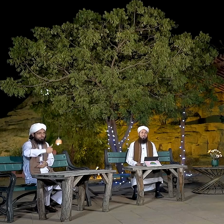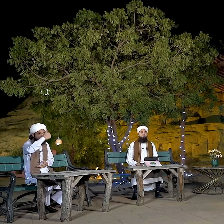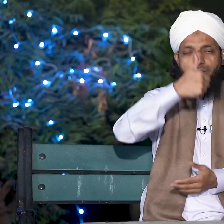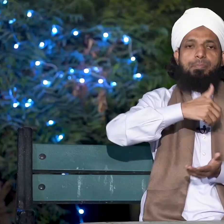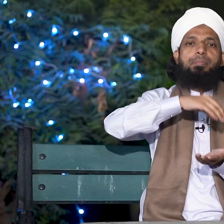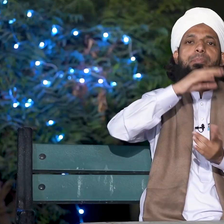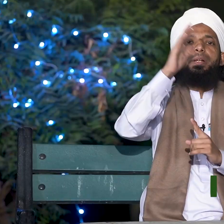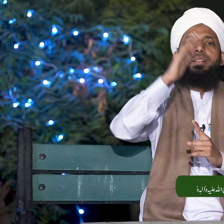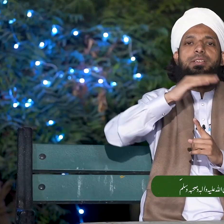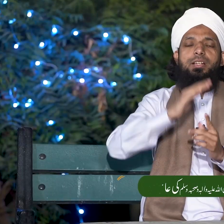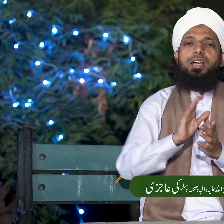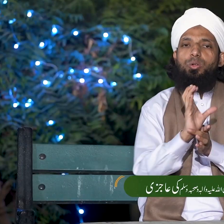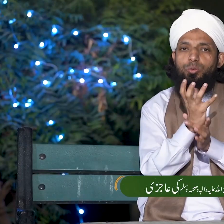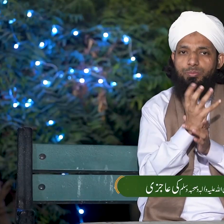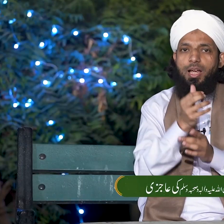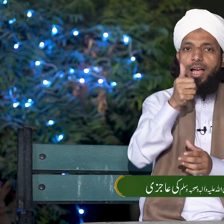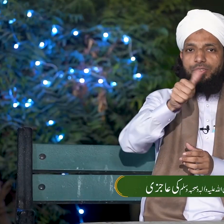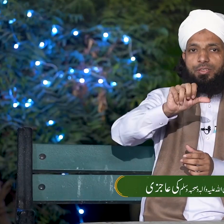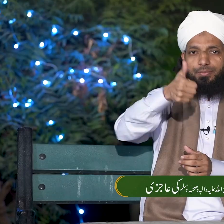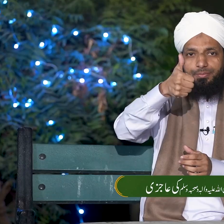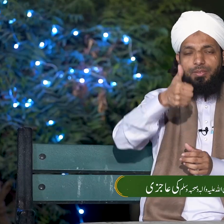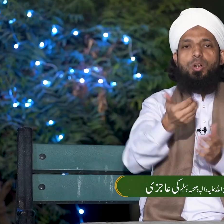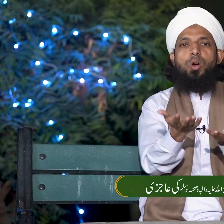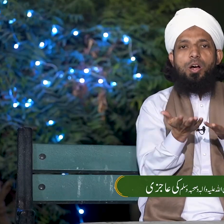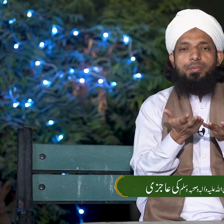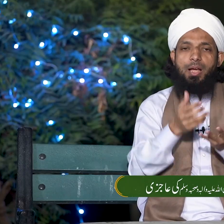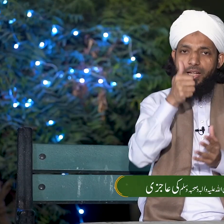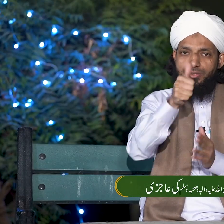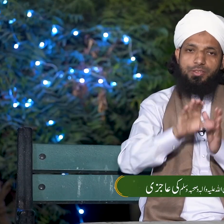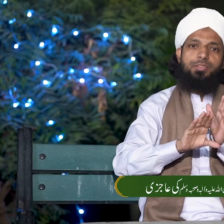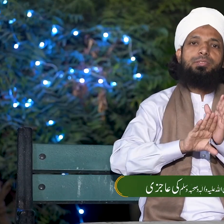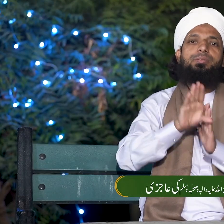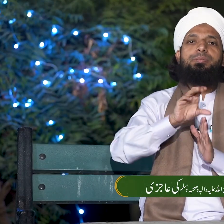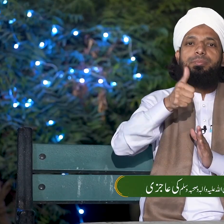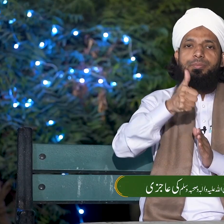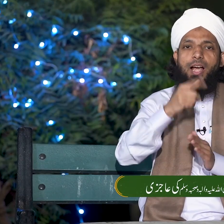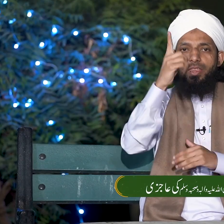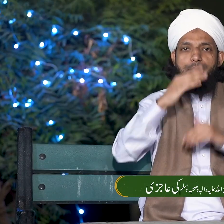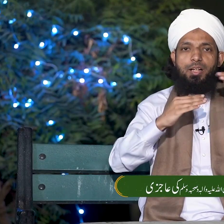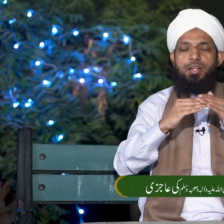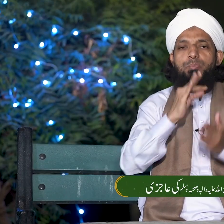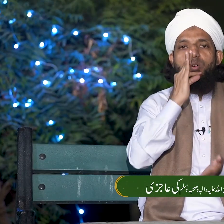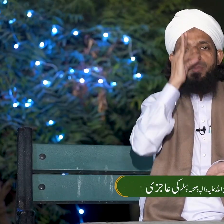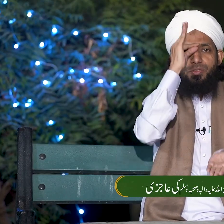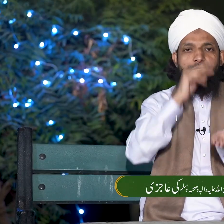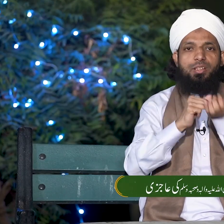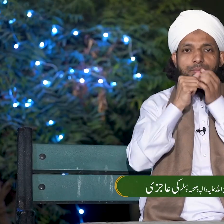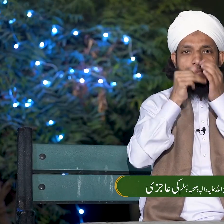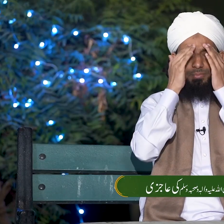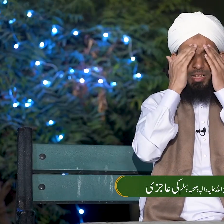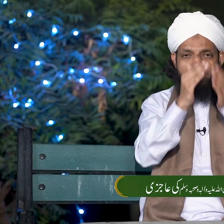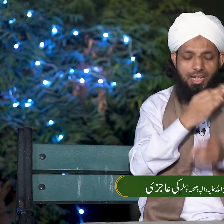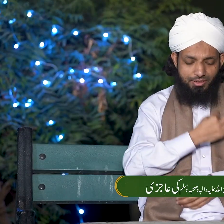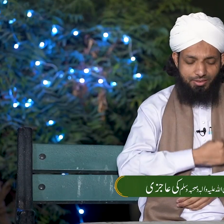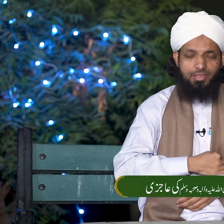برکت سے ہماری دنیا بھی اچھی ہوگی، آخرت بھی اچھی ہوگی۔ اللہ پاک ہمیں اپنے محبوب علیہ السلام کی عاجزی